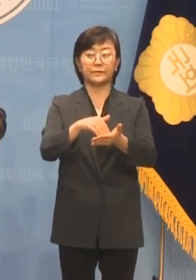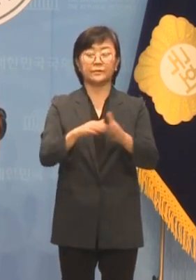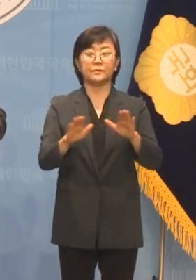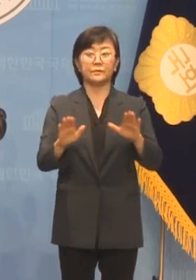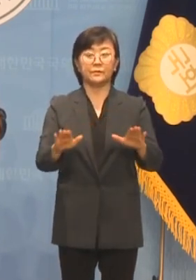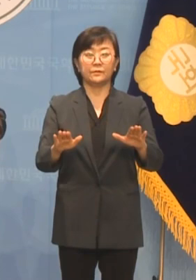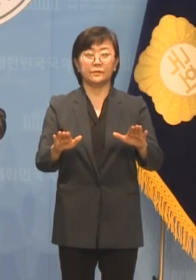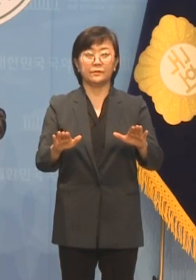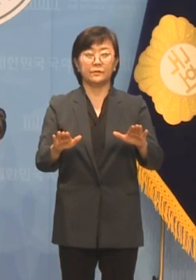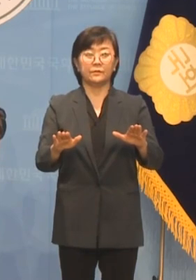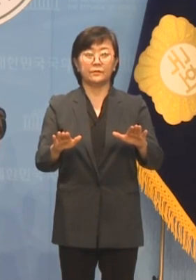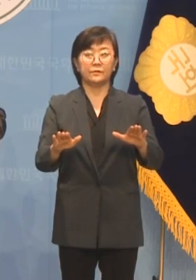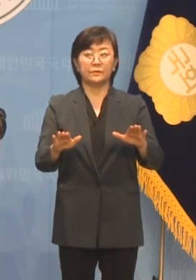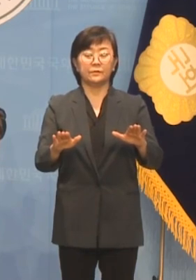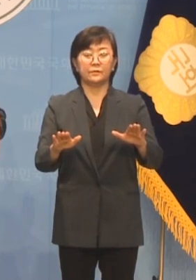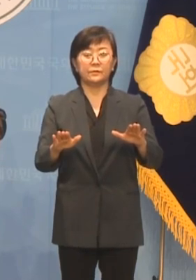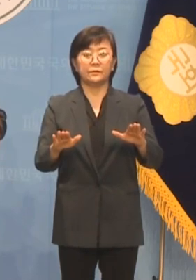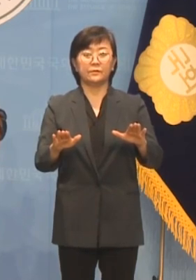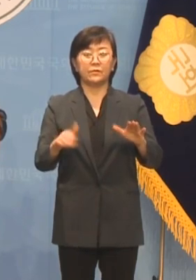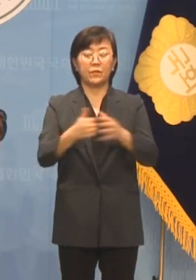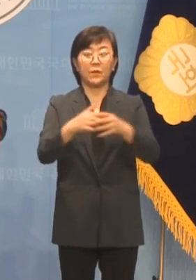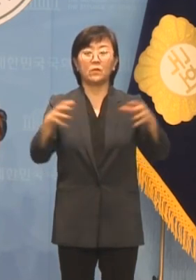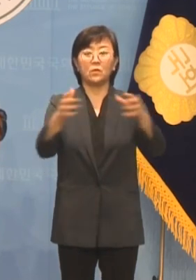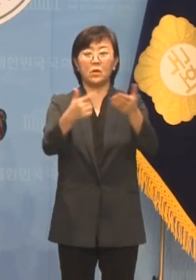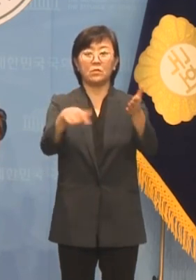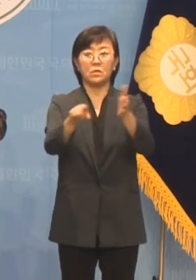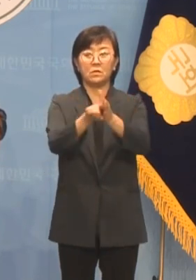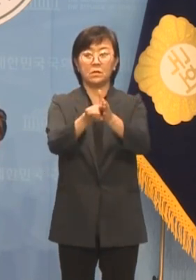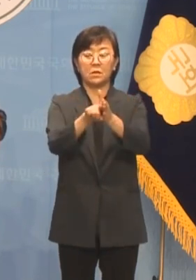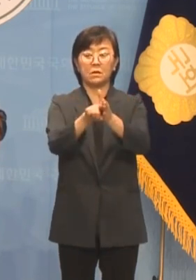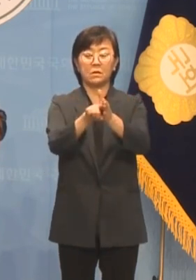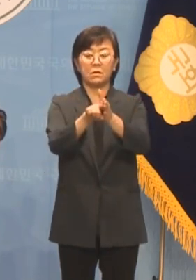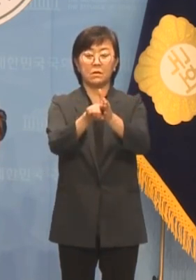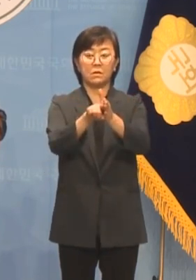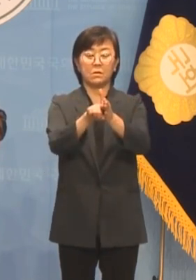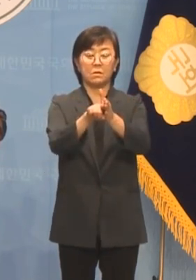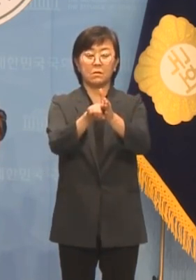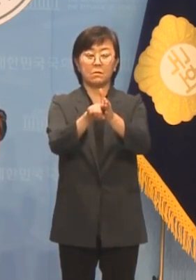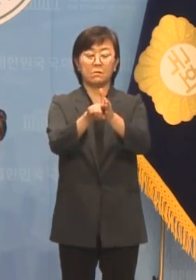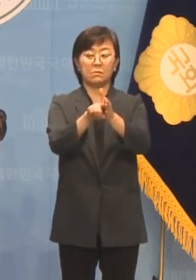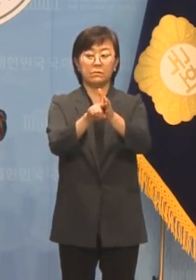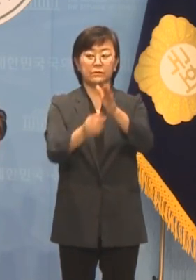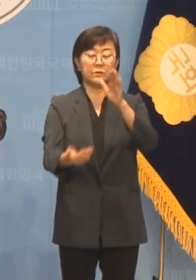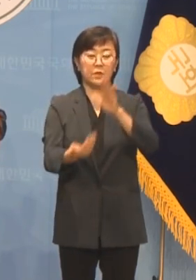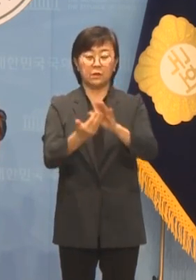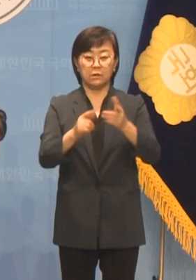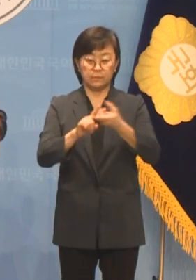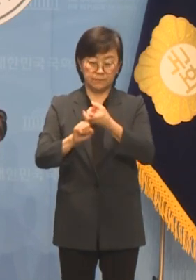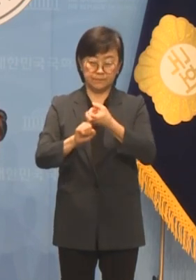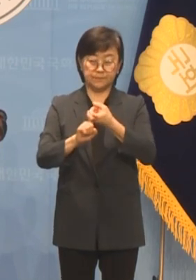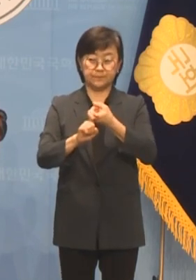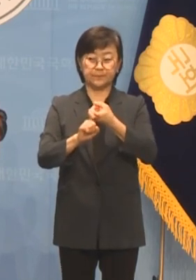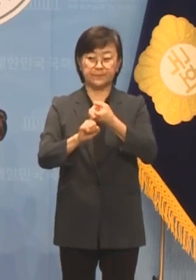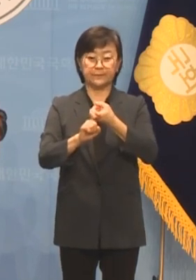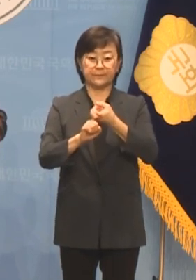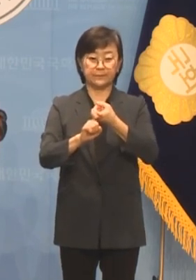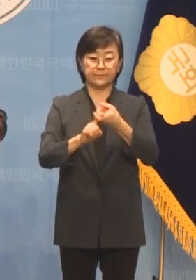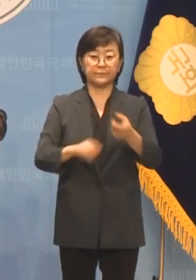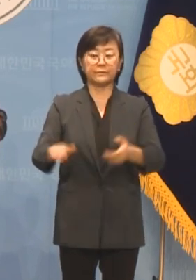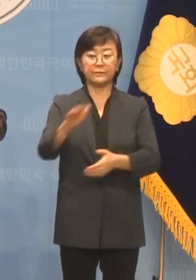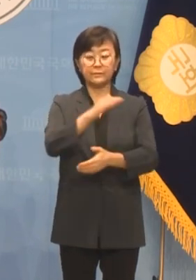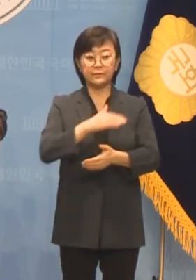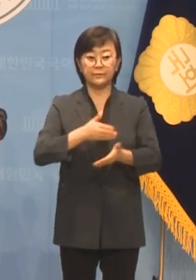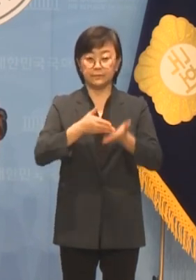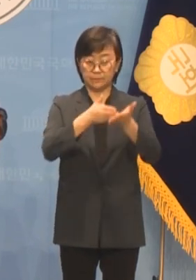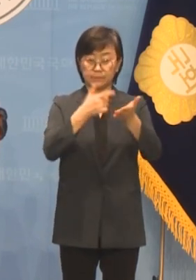오늘 빅텐트 통합을 위한 최소 강령과 최대 연합에 대해서 저희가